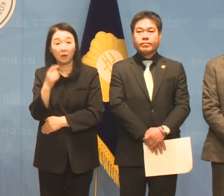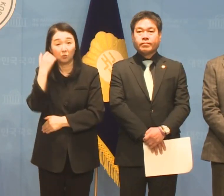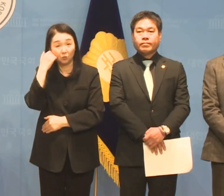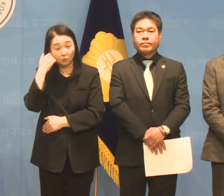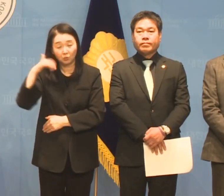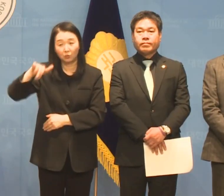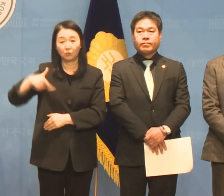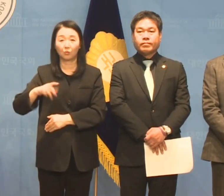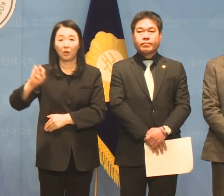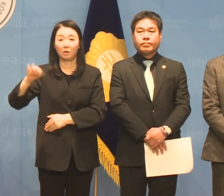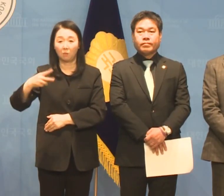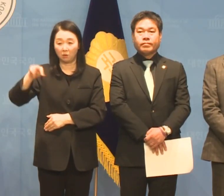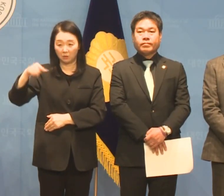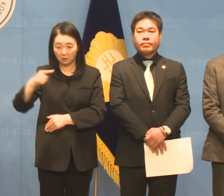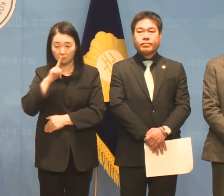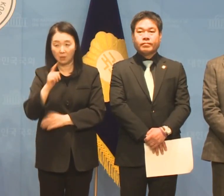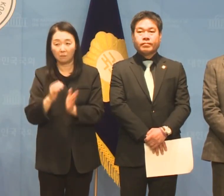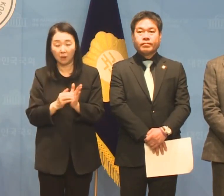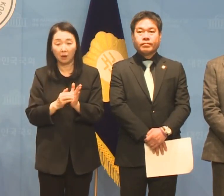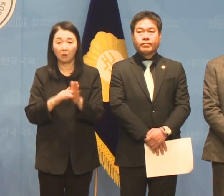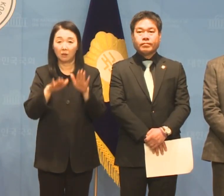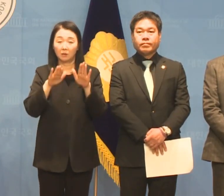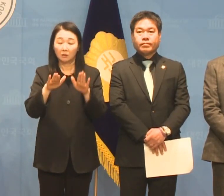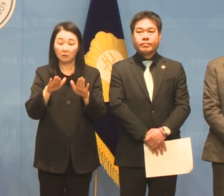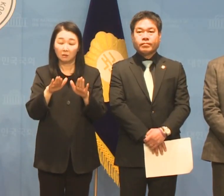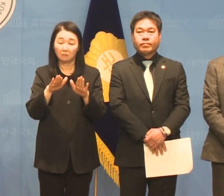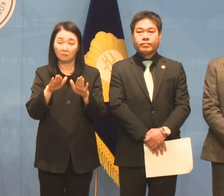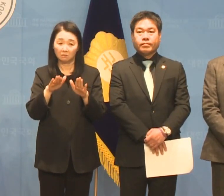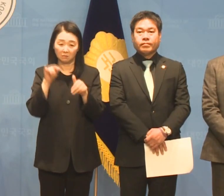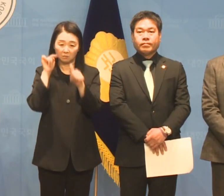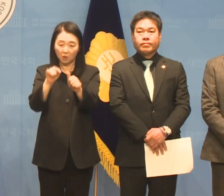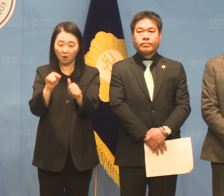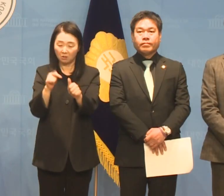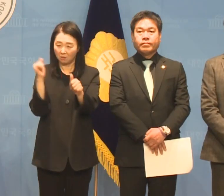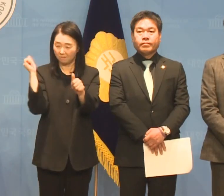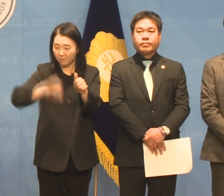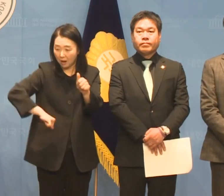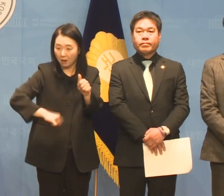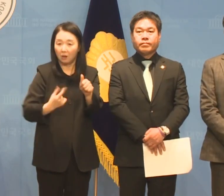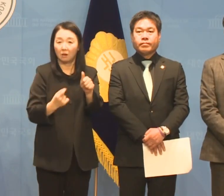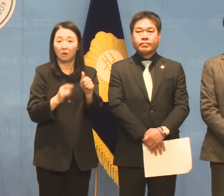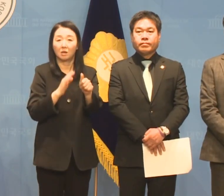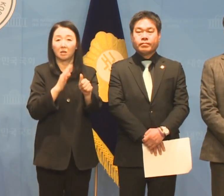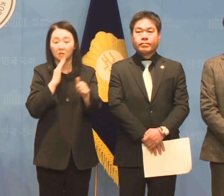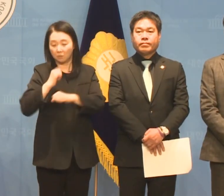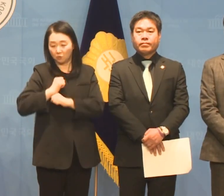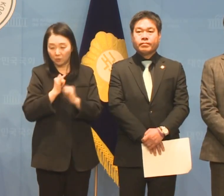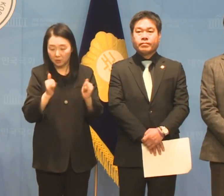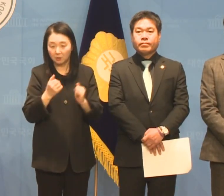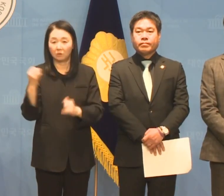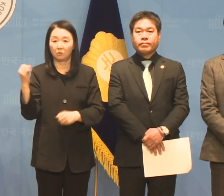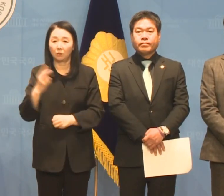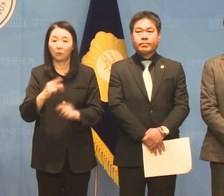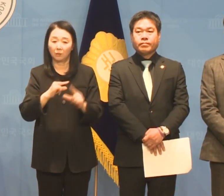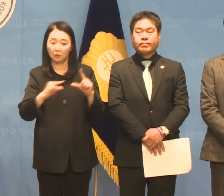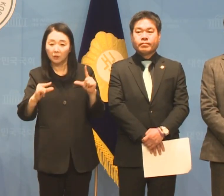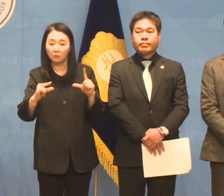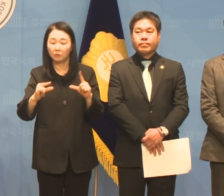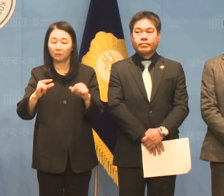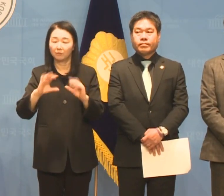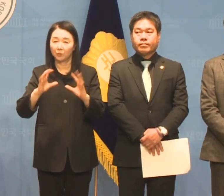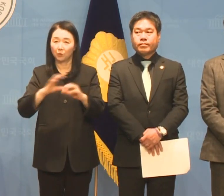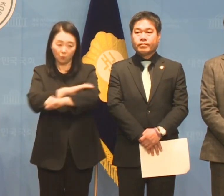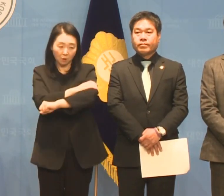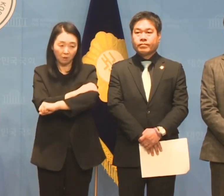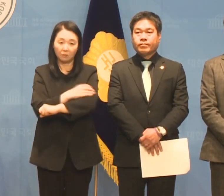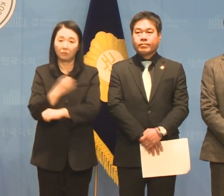했는데요. 지금 다행히 그 부당한 명령을 따르지 않았던 이른바 참 군인들과 그다음에 일부 공권력